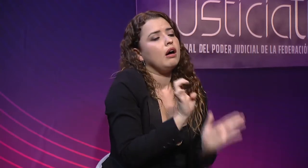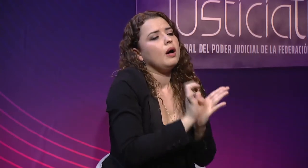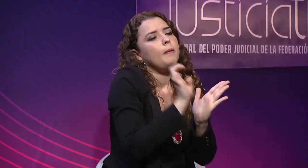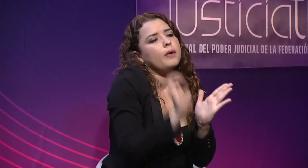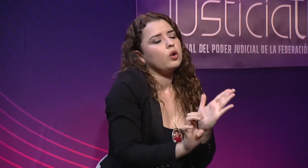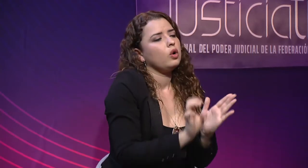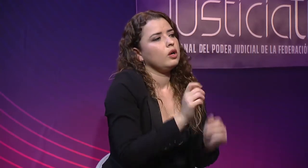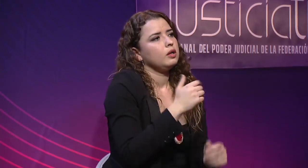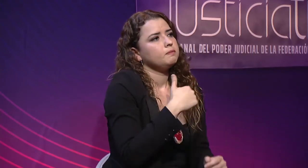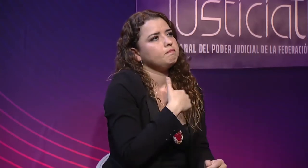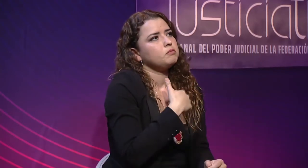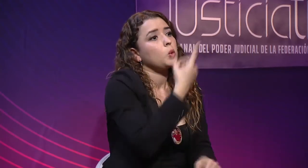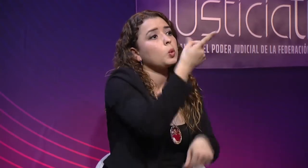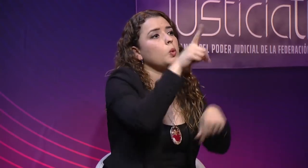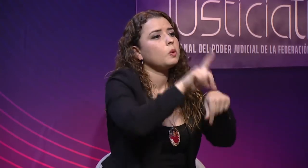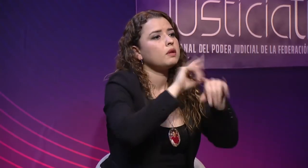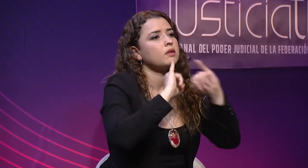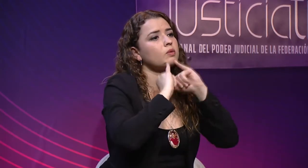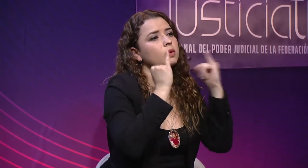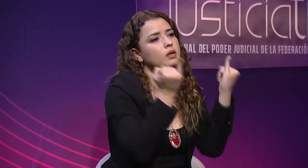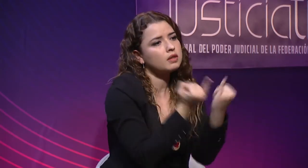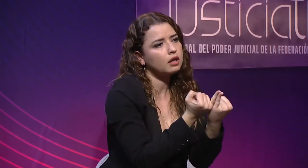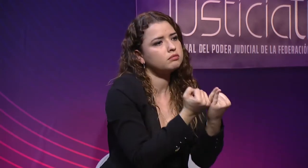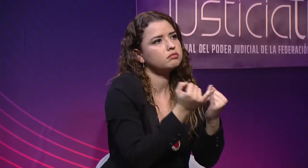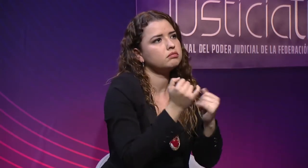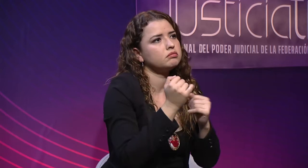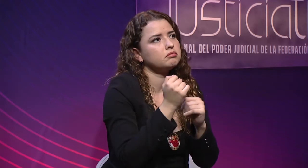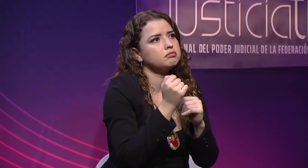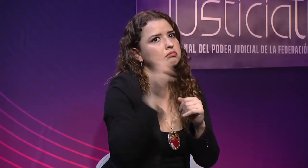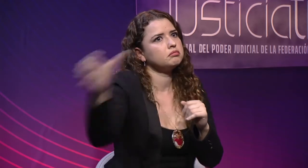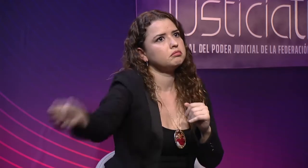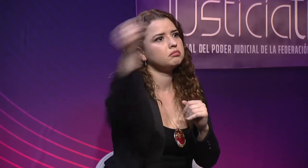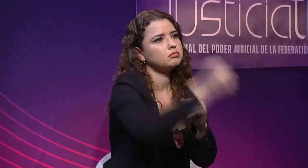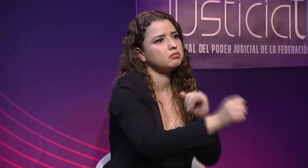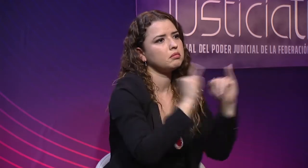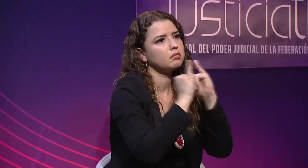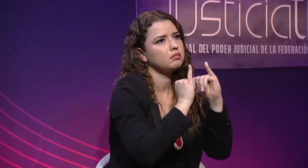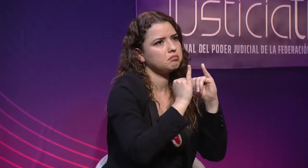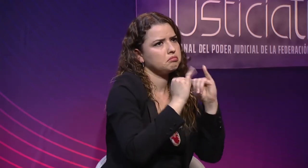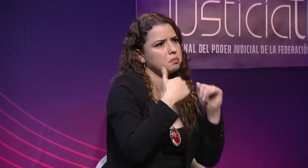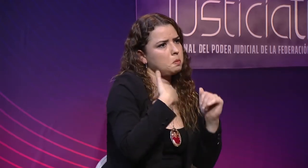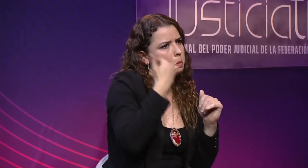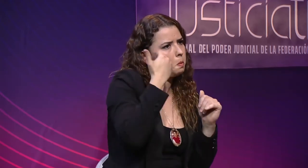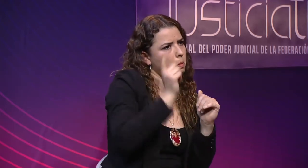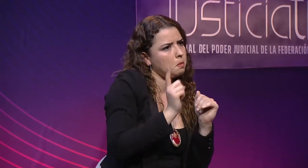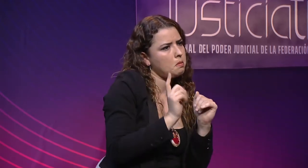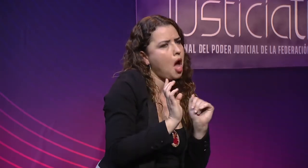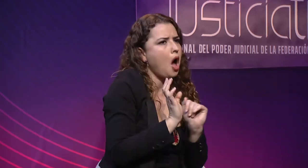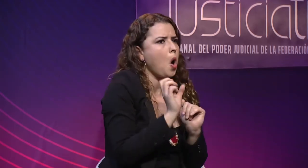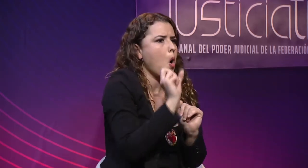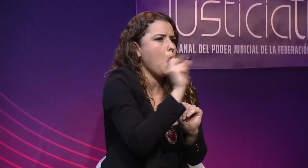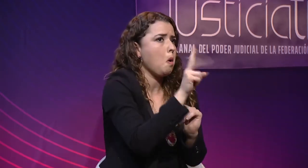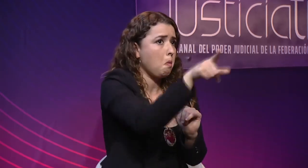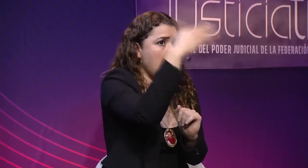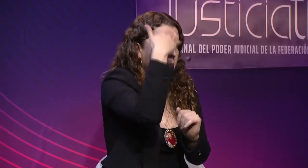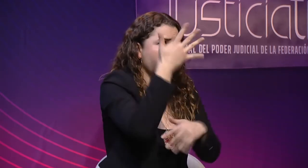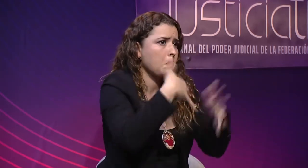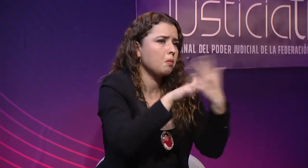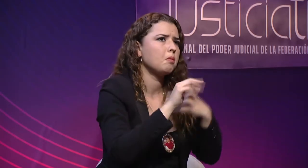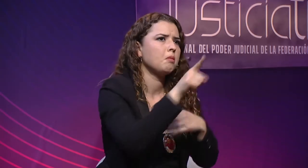necesario, pero sí es complicado. Recuerdo un día, por ejemplo, en alguna junta trajeron a un intérprete que no